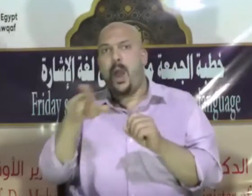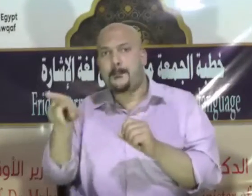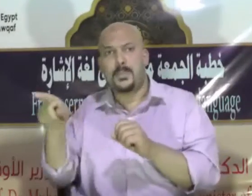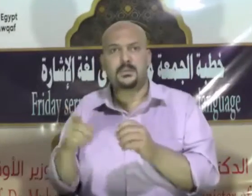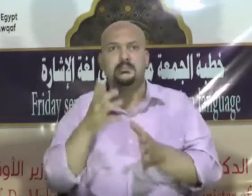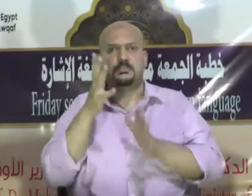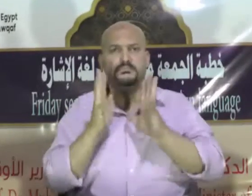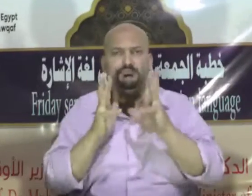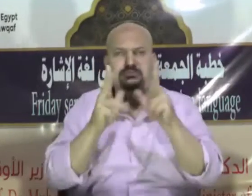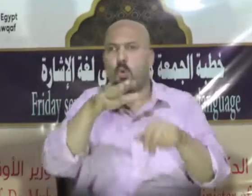البشرية كلها.